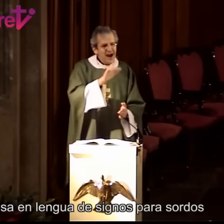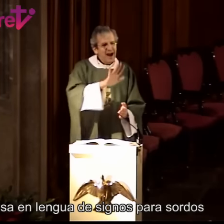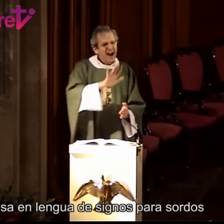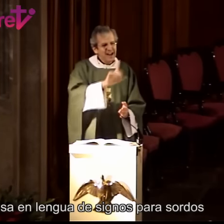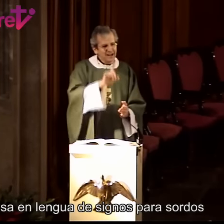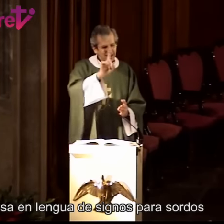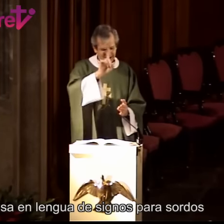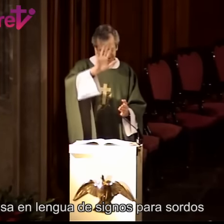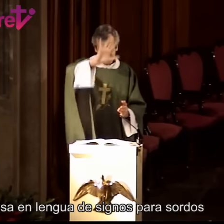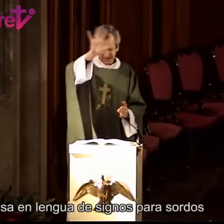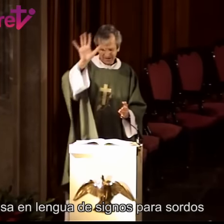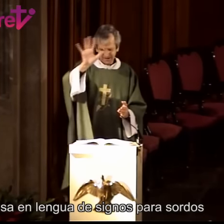a Galilea